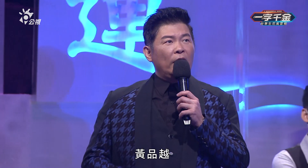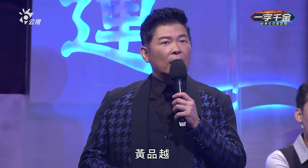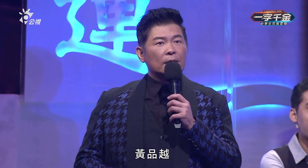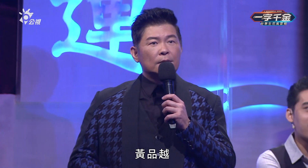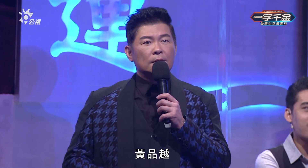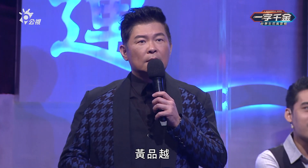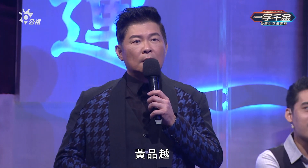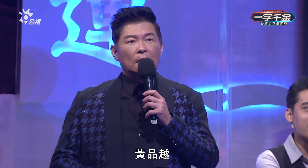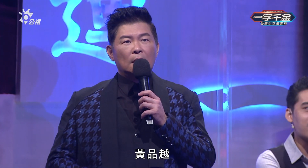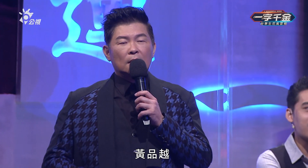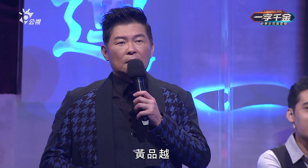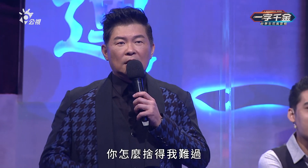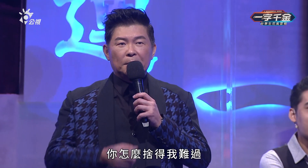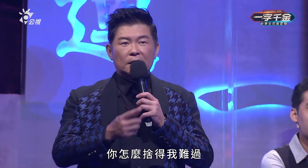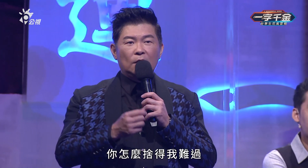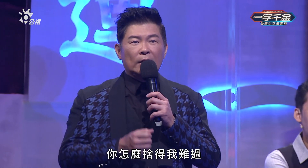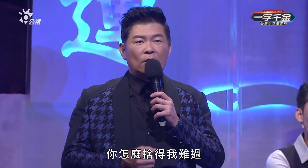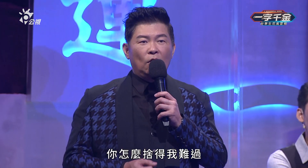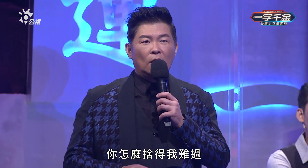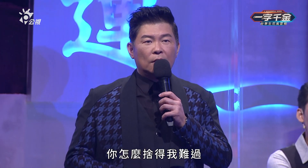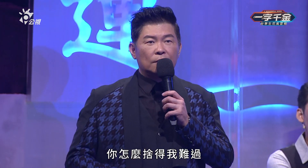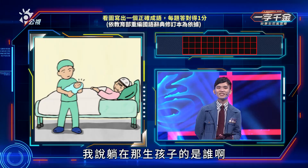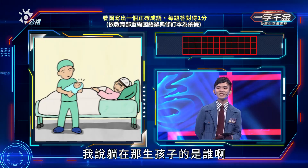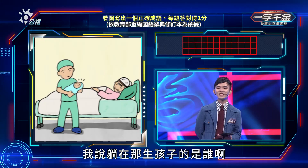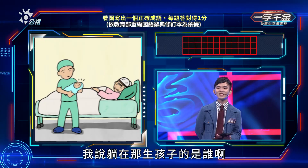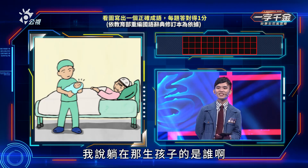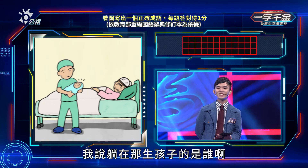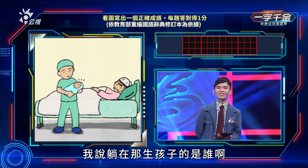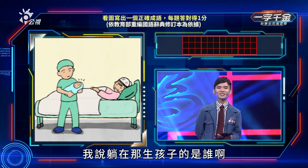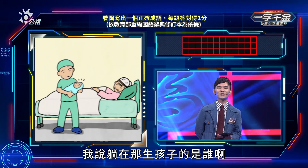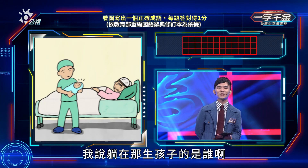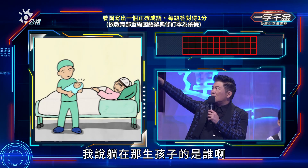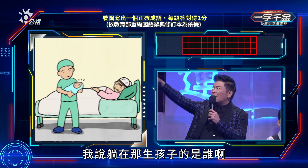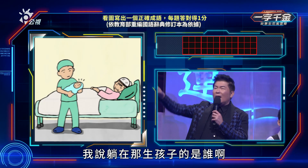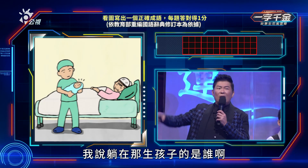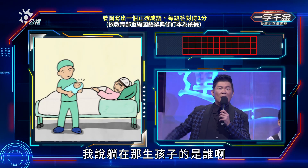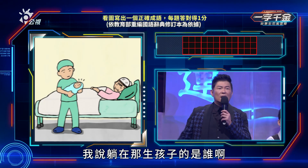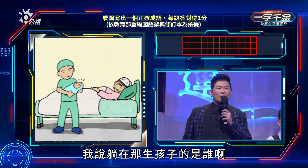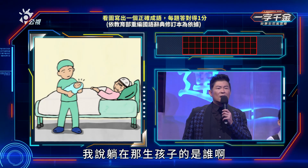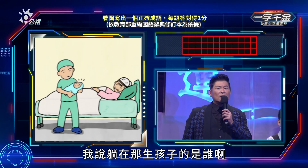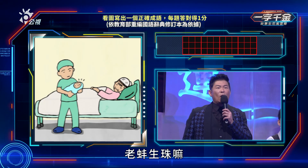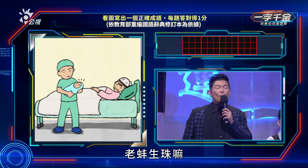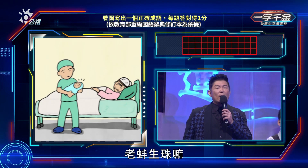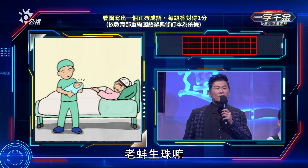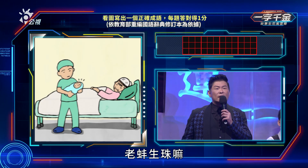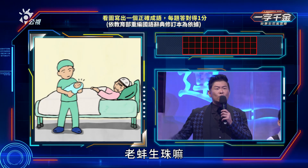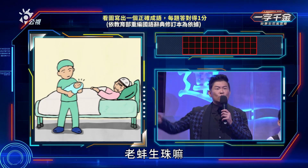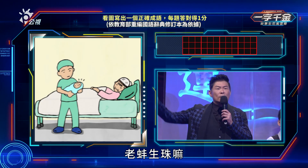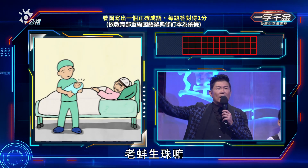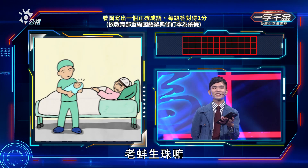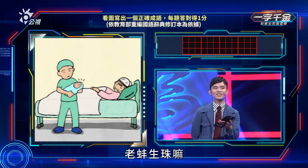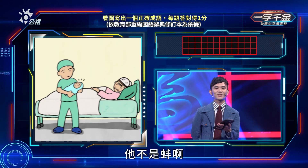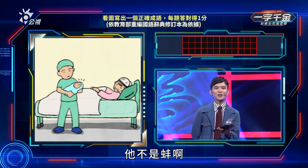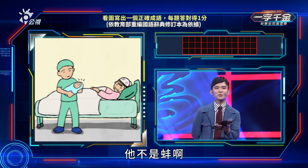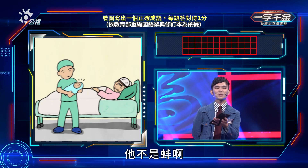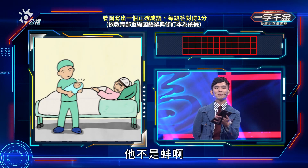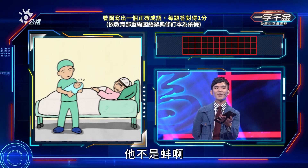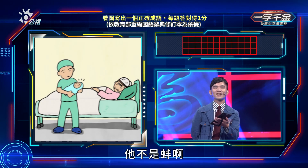月，你怎么舍得我难过？我说躺在那生孩子是谁啊？老蚌生珠嘛？ 他不是蚌